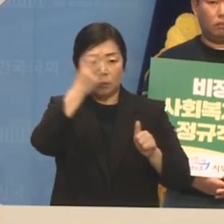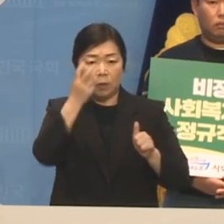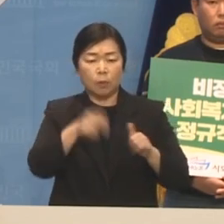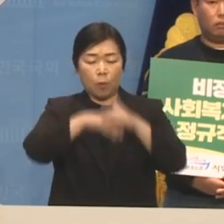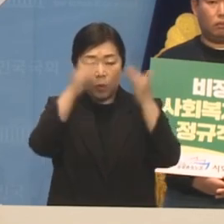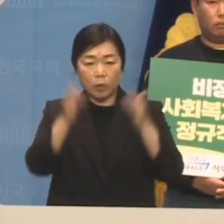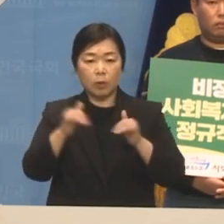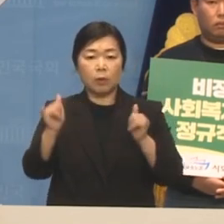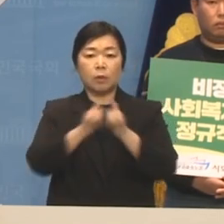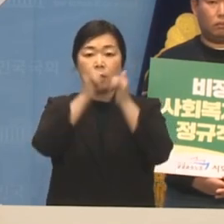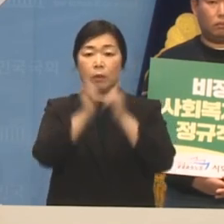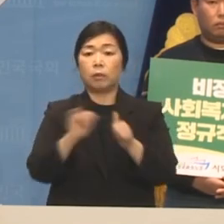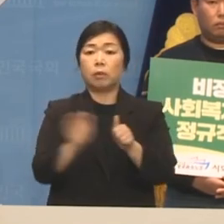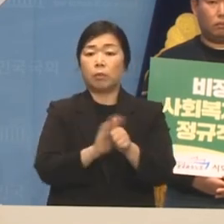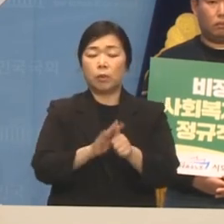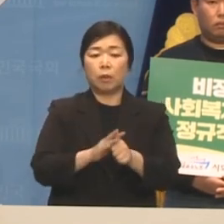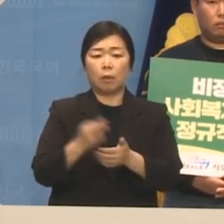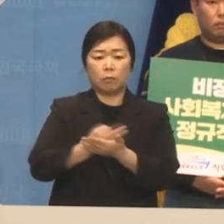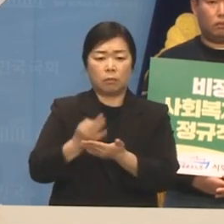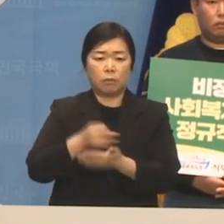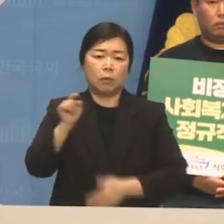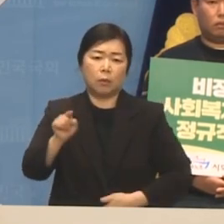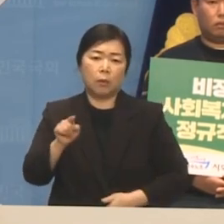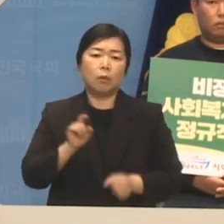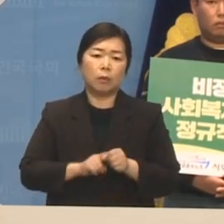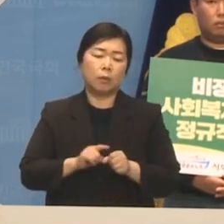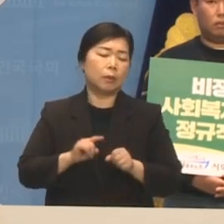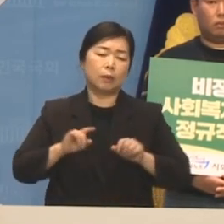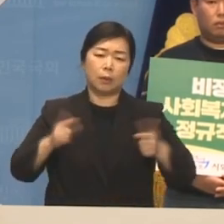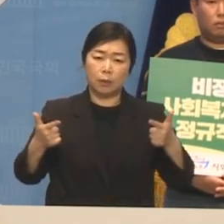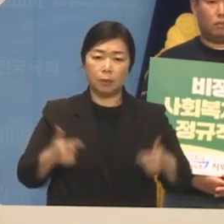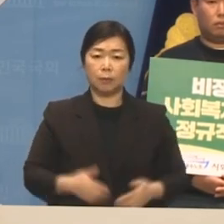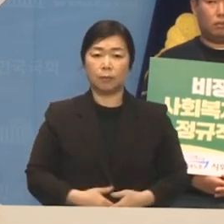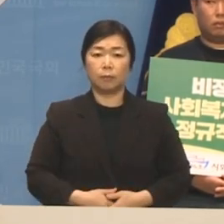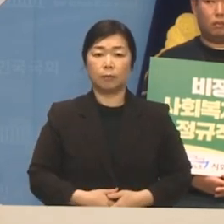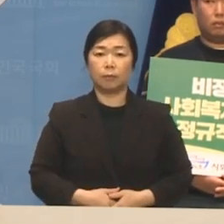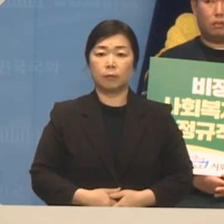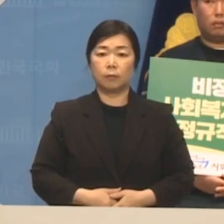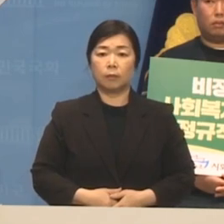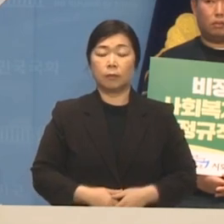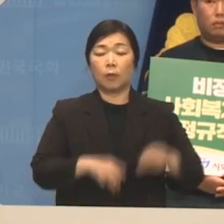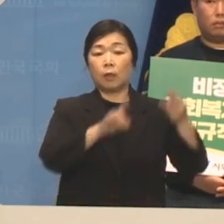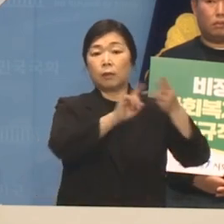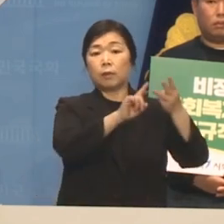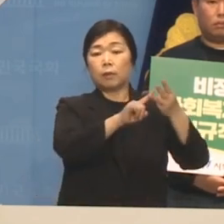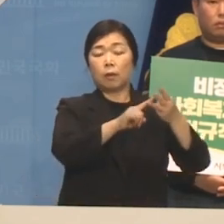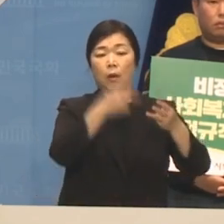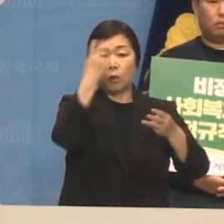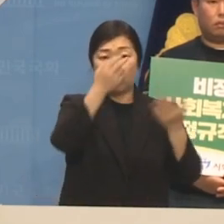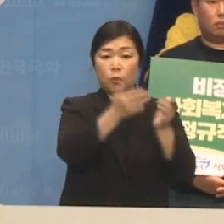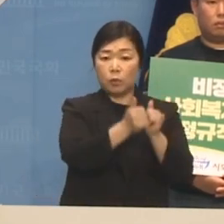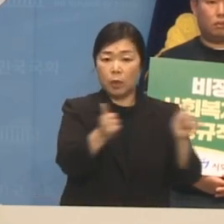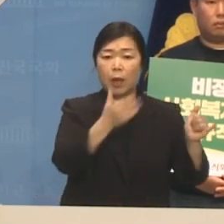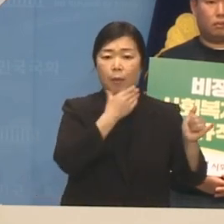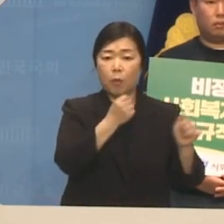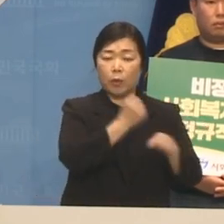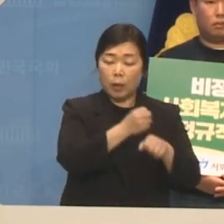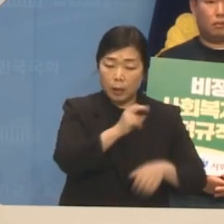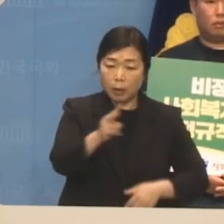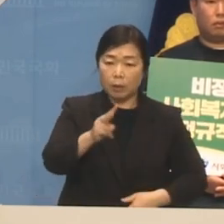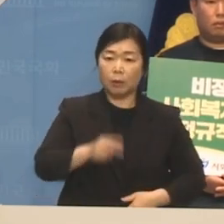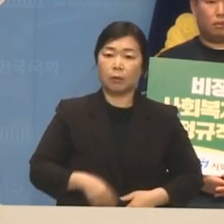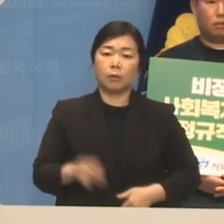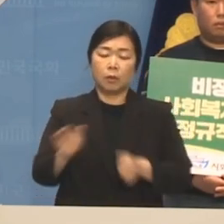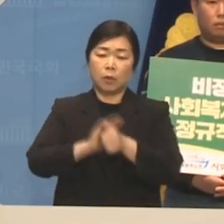모든 사회서비스에 이윤을 창출하는 것은 전혀 맞지 않습니다. 셋째, 돌봄 노동자가 행복해야